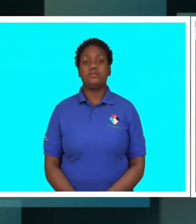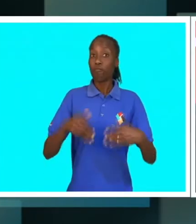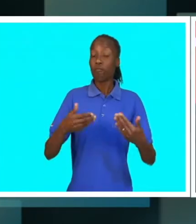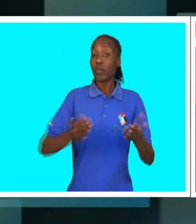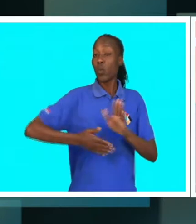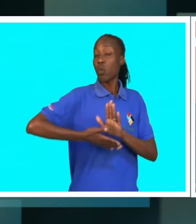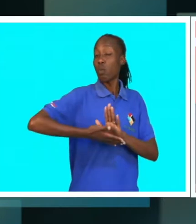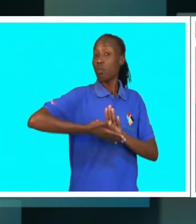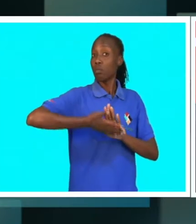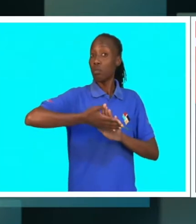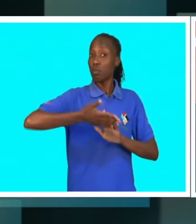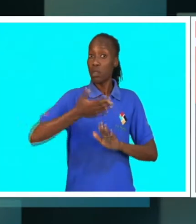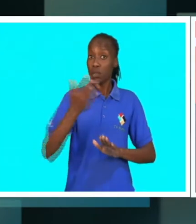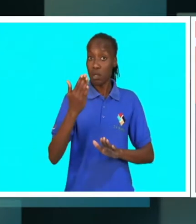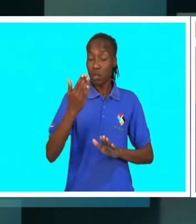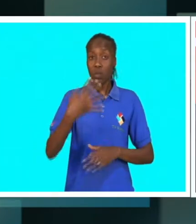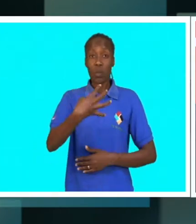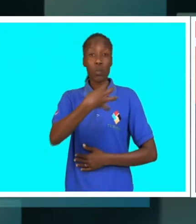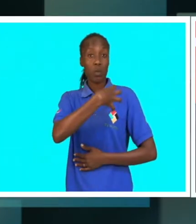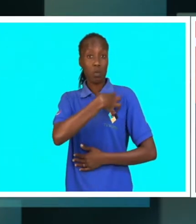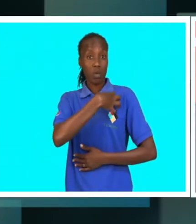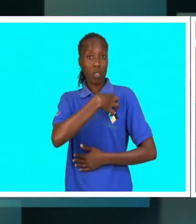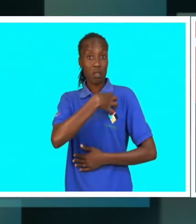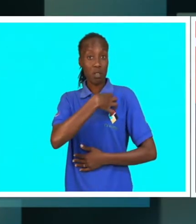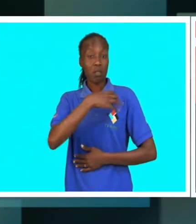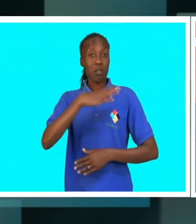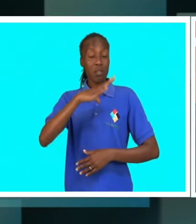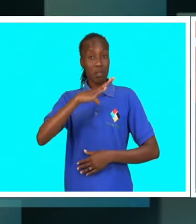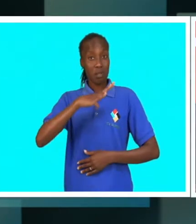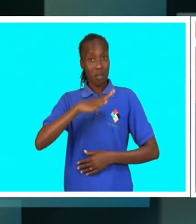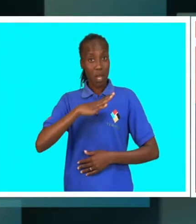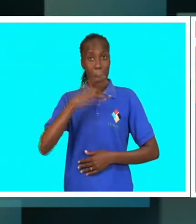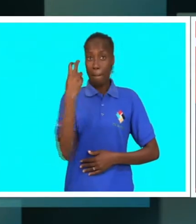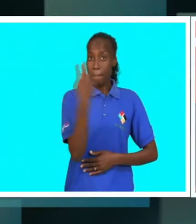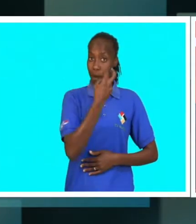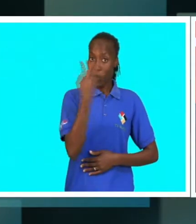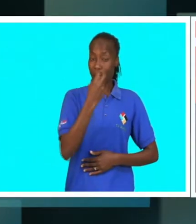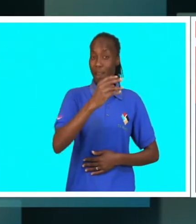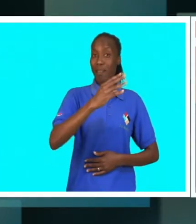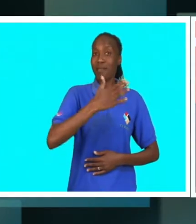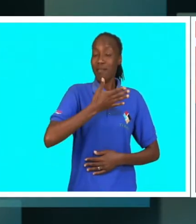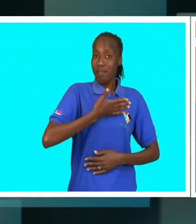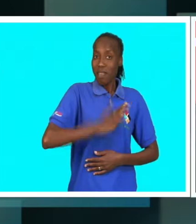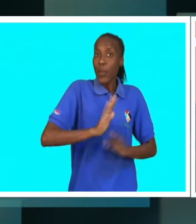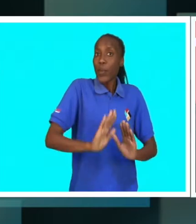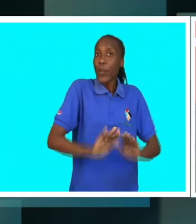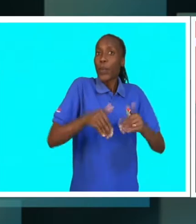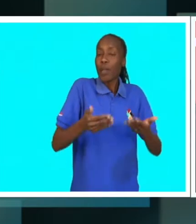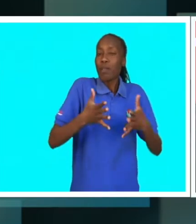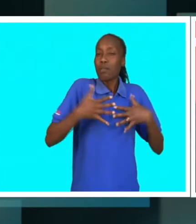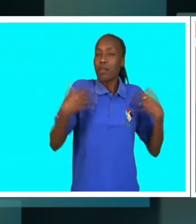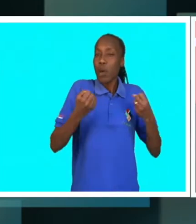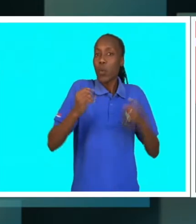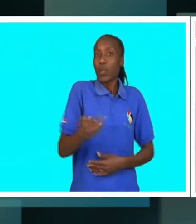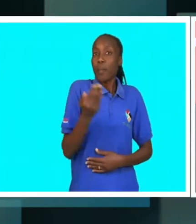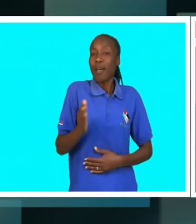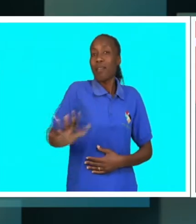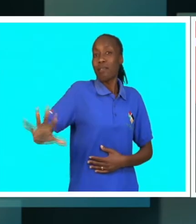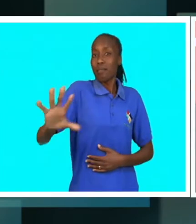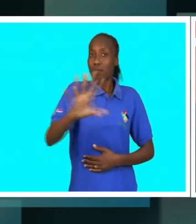O princípio que o Ministério está procurar manter é saúde